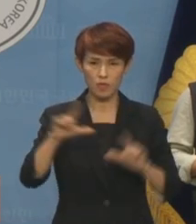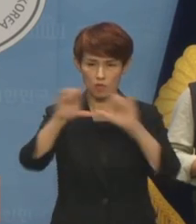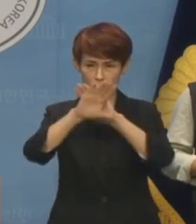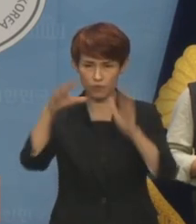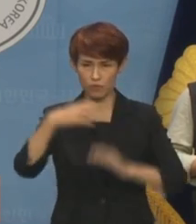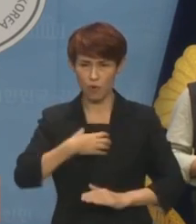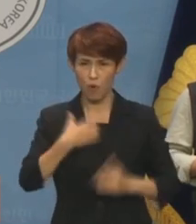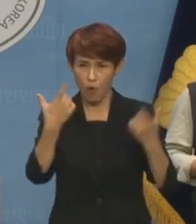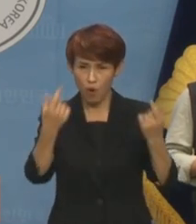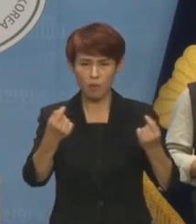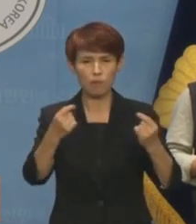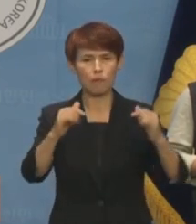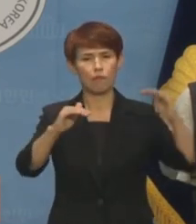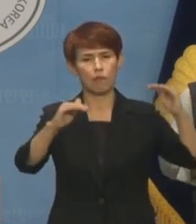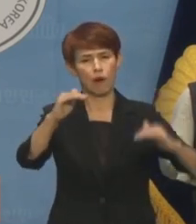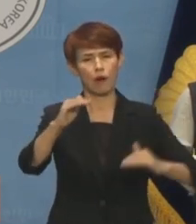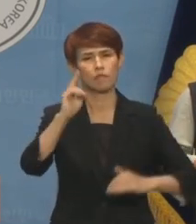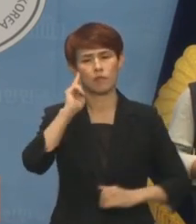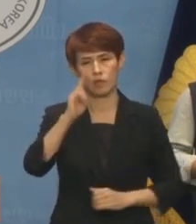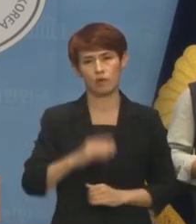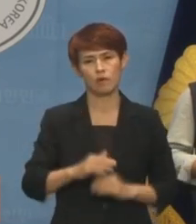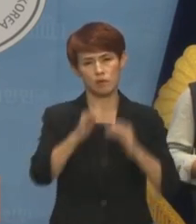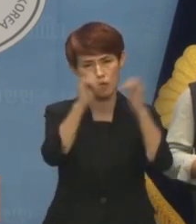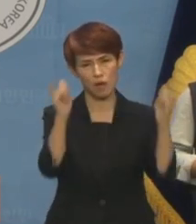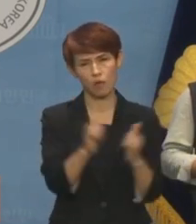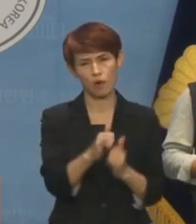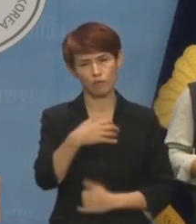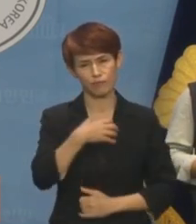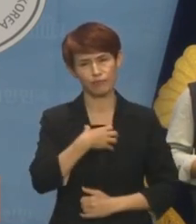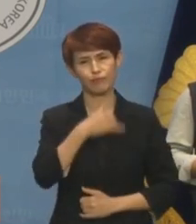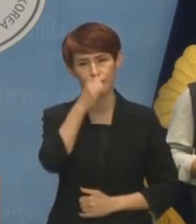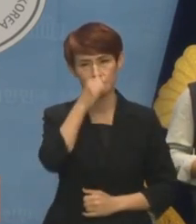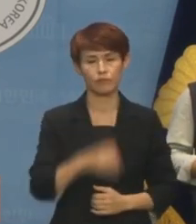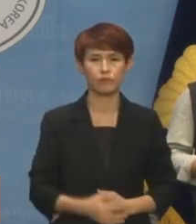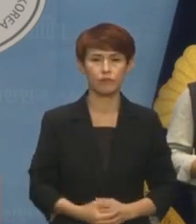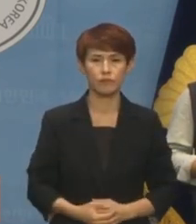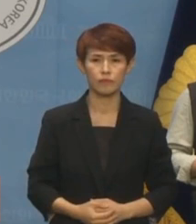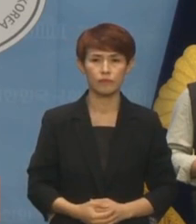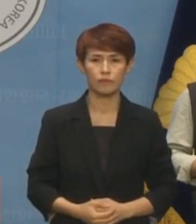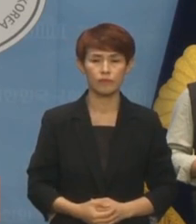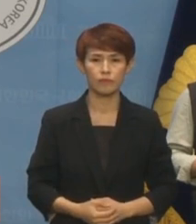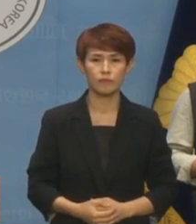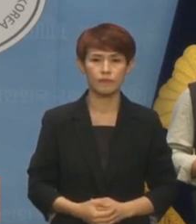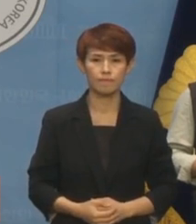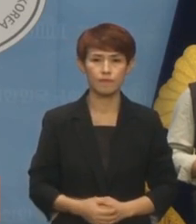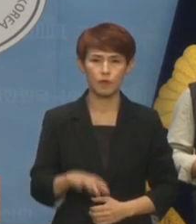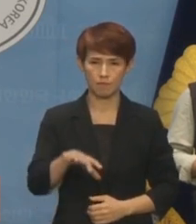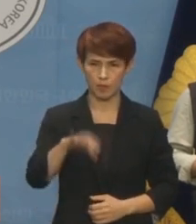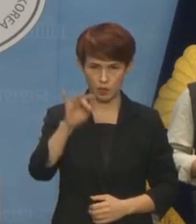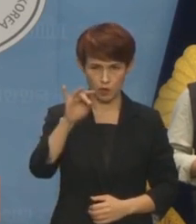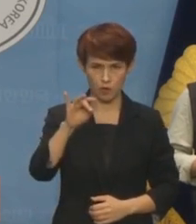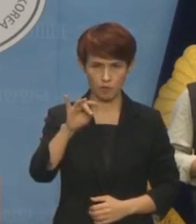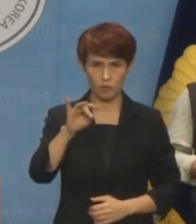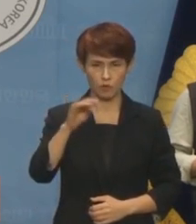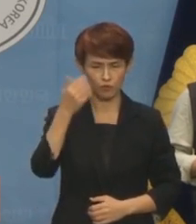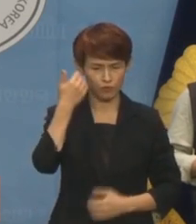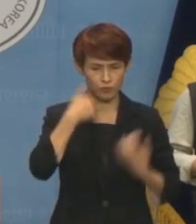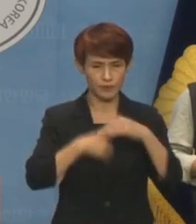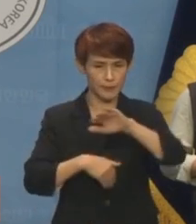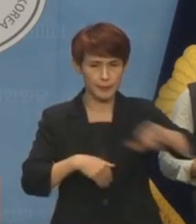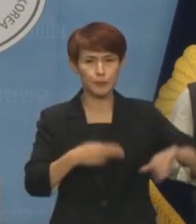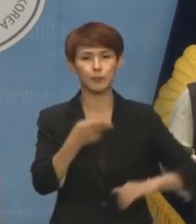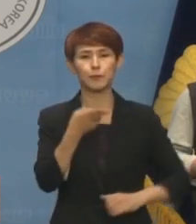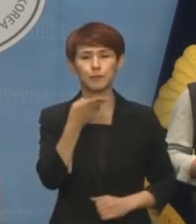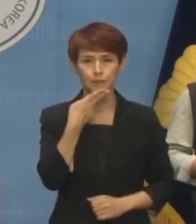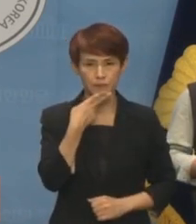기후재난만큼이나 불평등을 심화시켜 우리 사회를 더더욱 위태롭게 할 수 있습니다. 따라서 선제적으로 누구도 배제되지